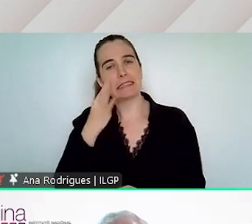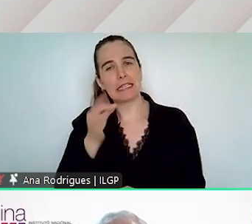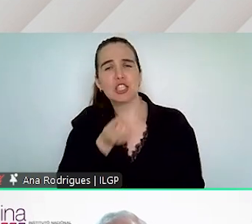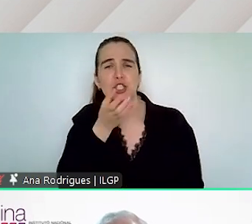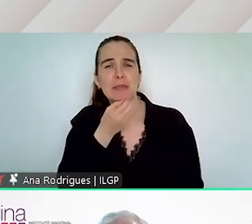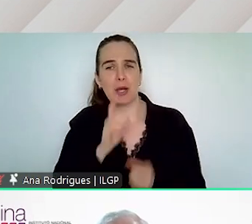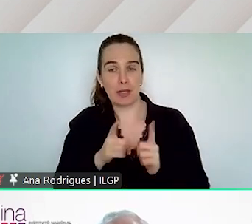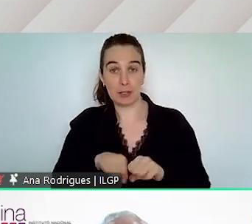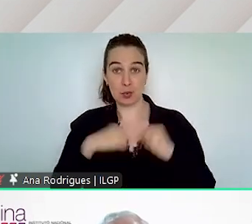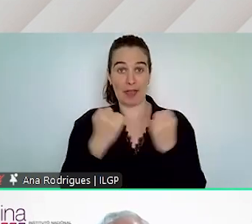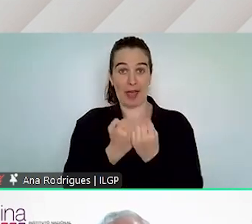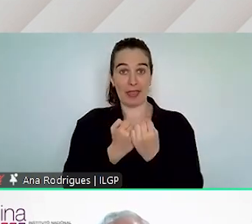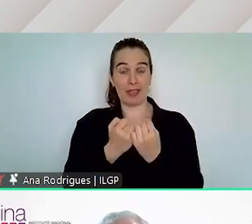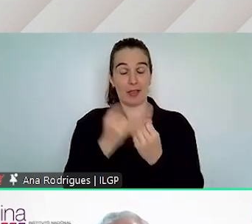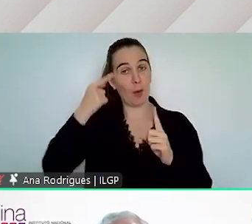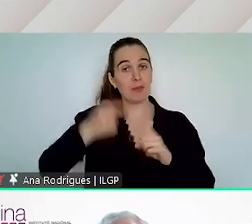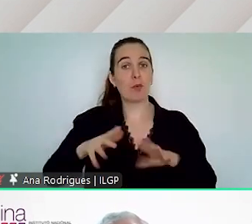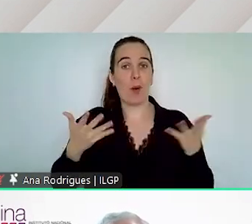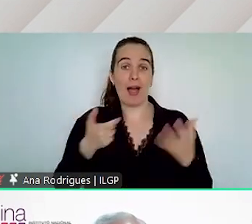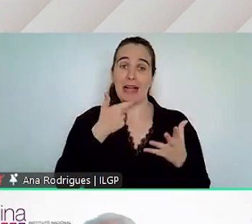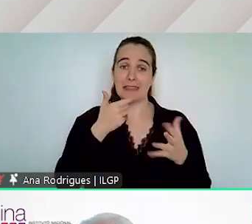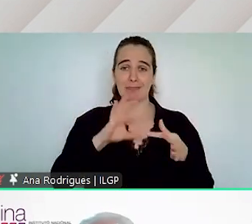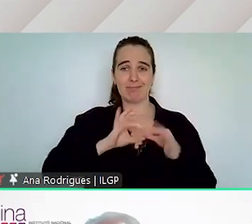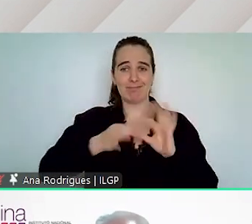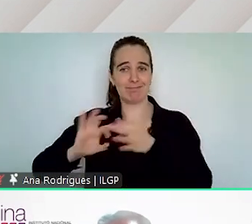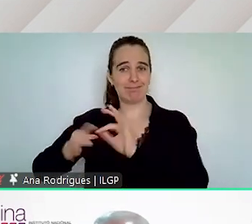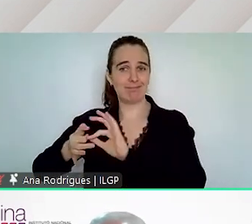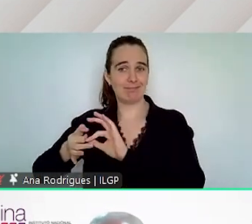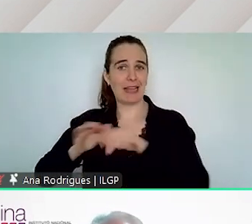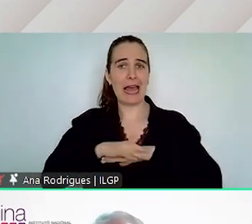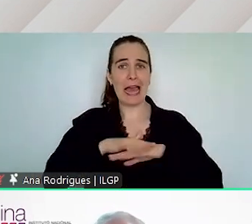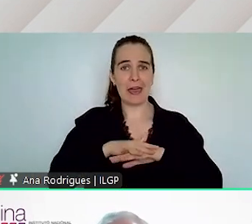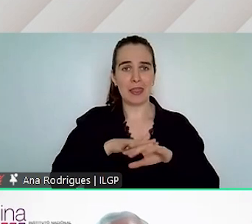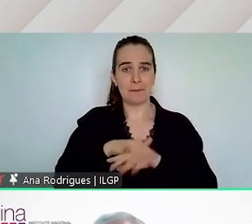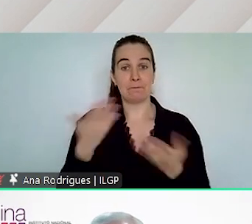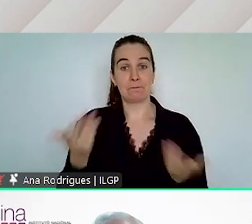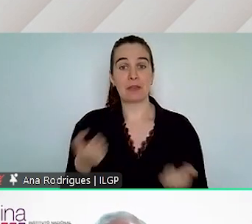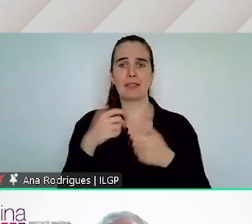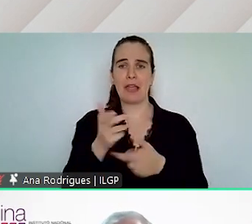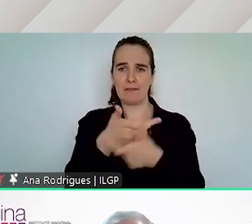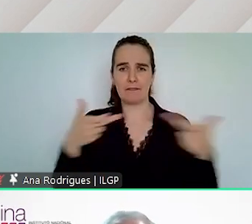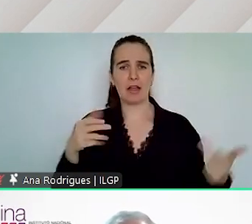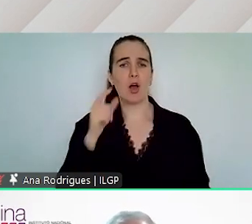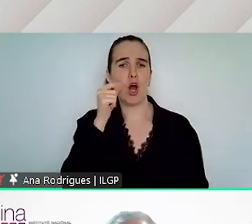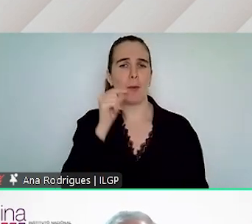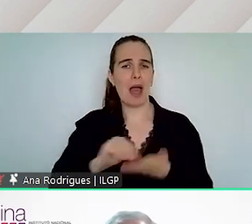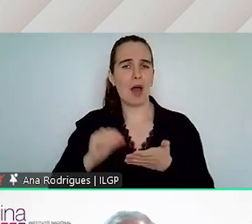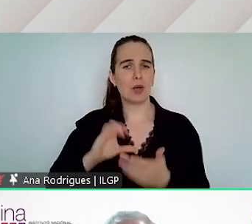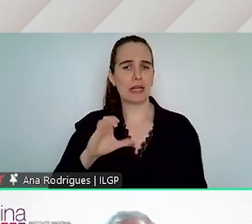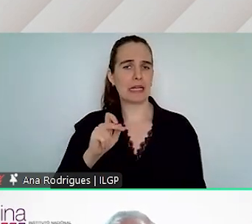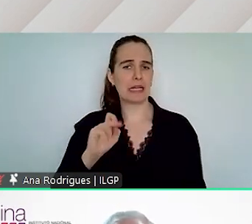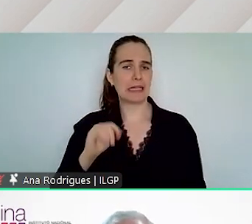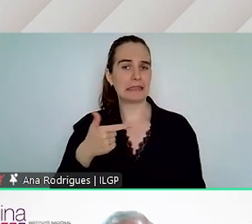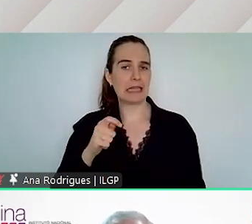de ser de uma sociedade é o funcionamento em rede. Eu trago-vos aqui esta citação que é muito conhecida do Castell, como sabem, é um autor que se